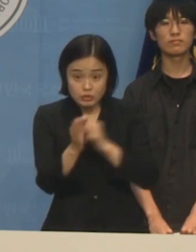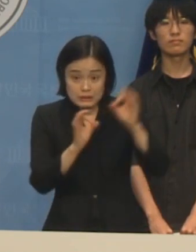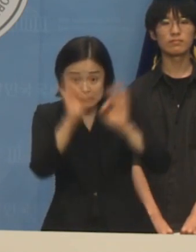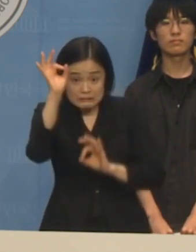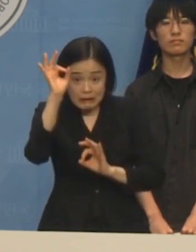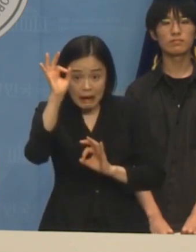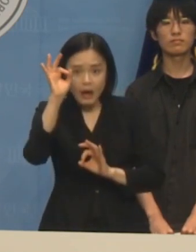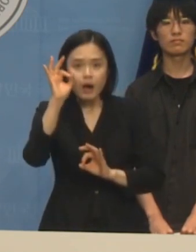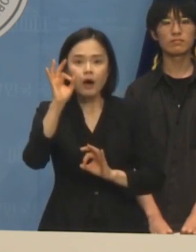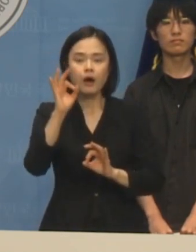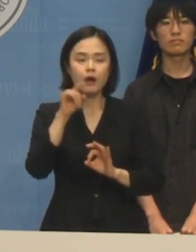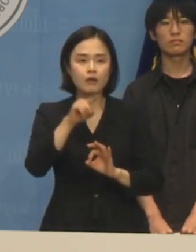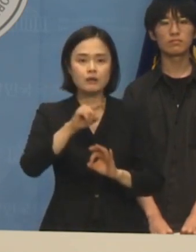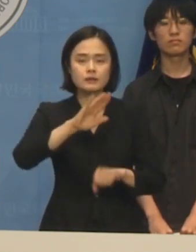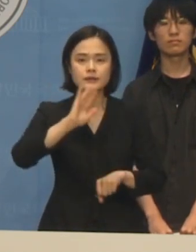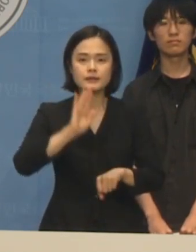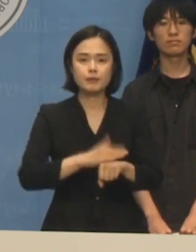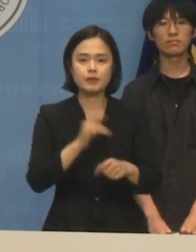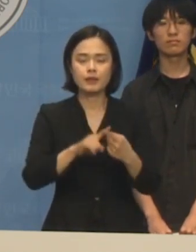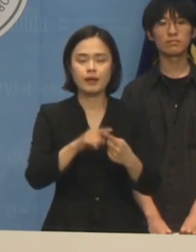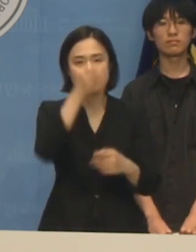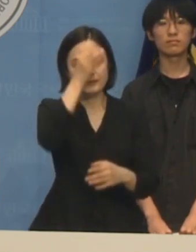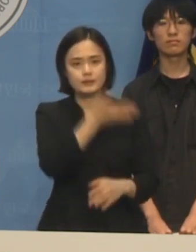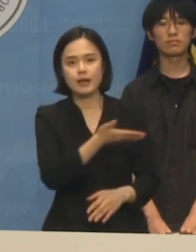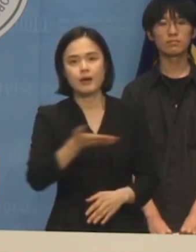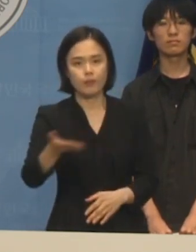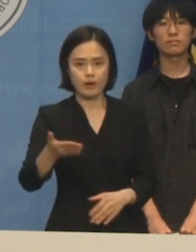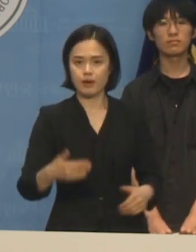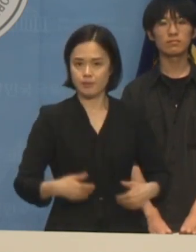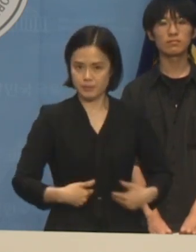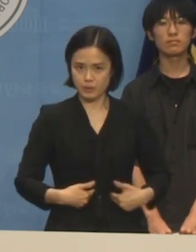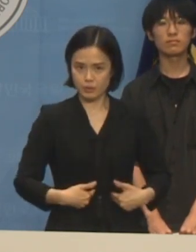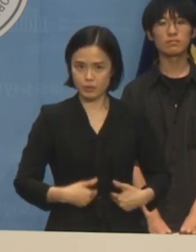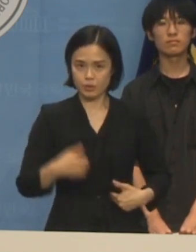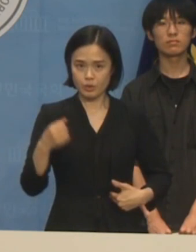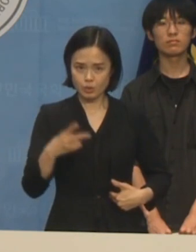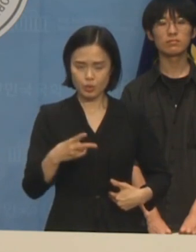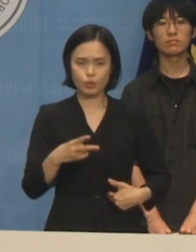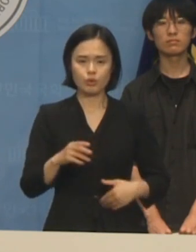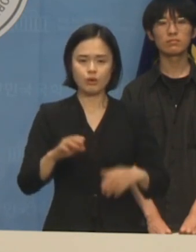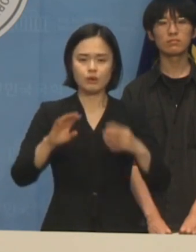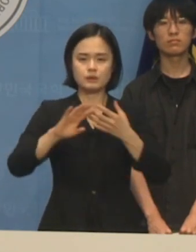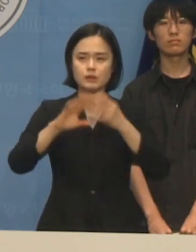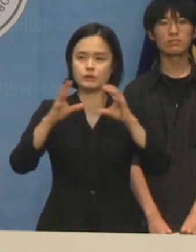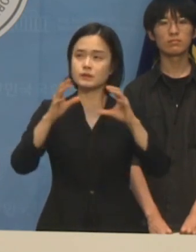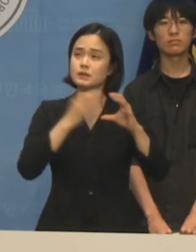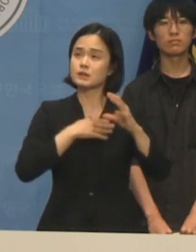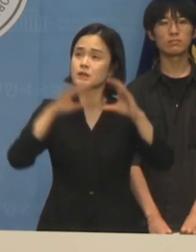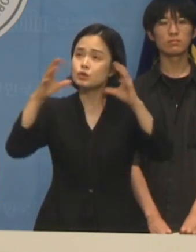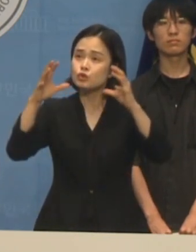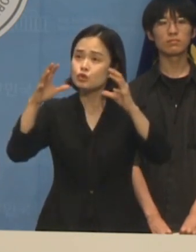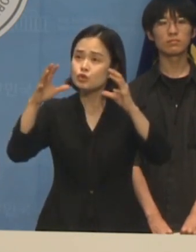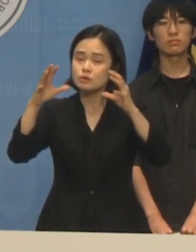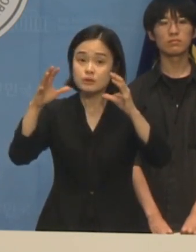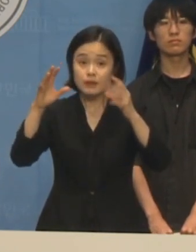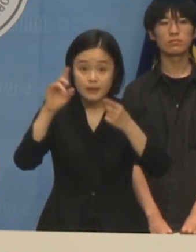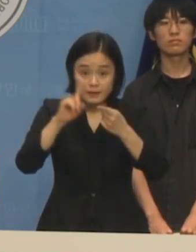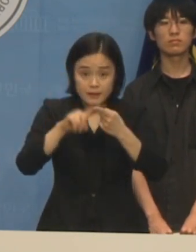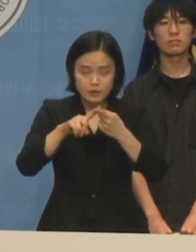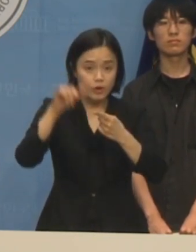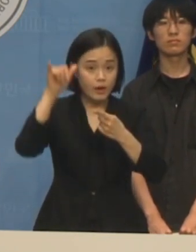처벌, 선진국 벤치마킹과 공론화를 통한 AI 디지털 교과서 사업이 전면